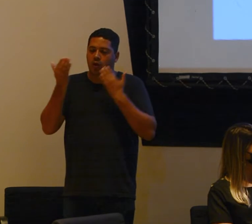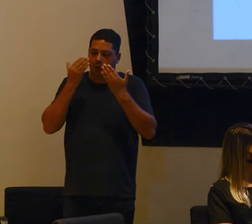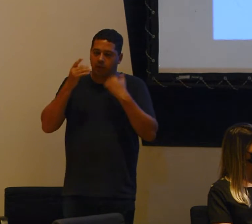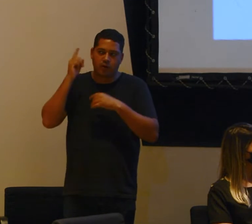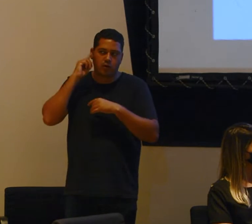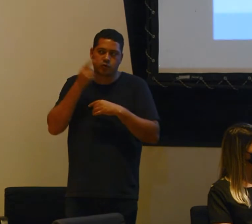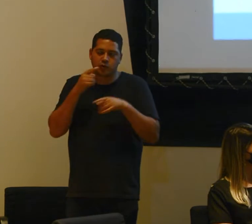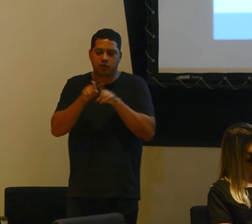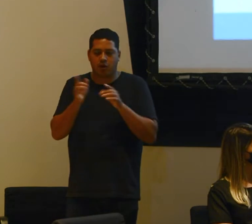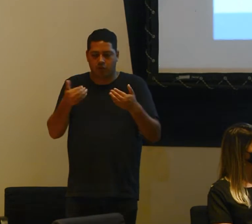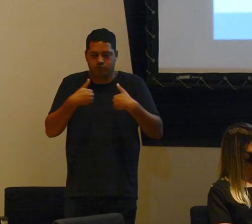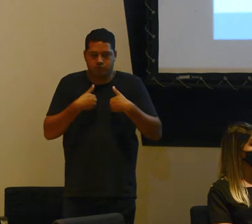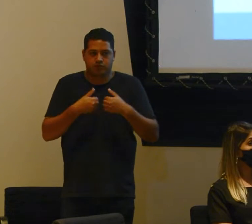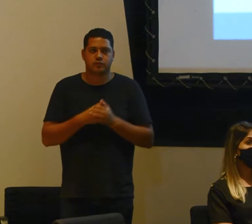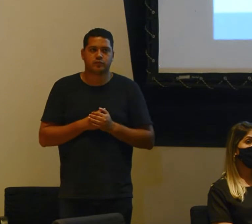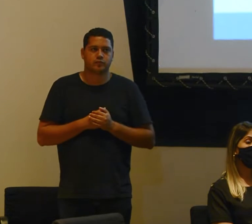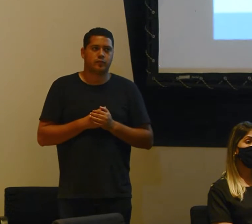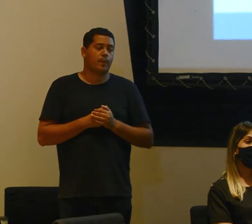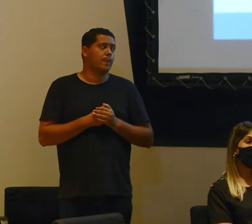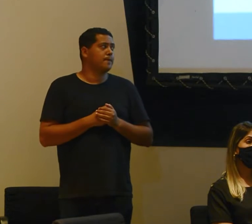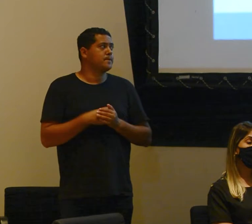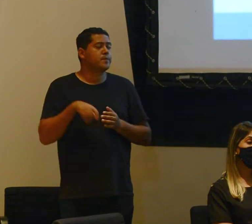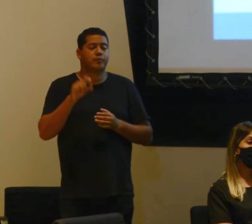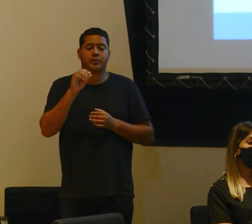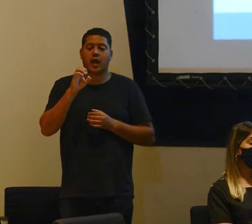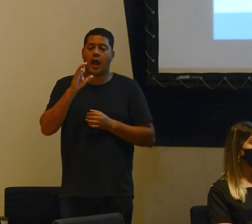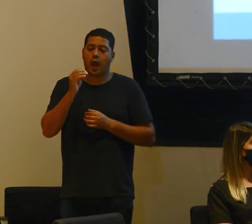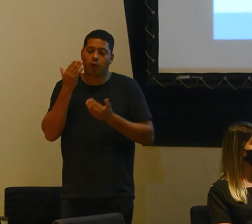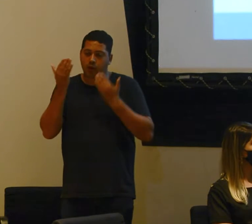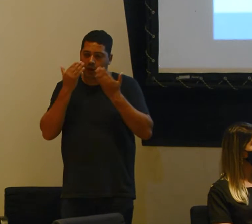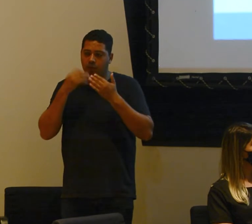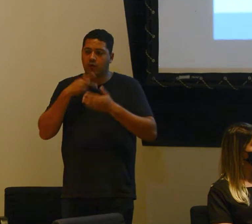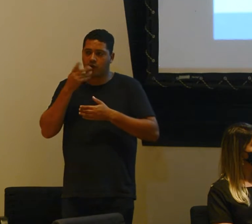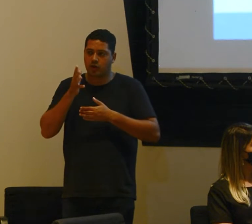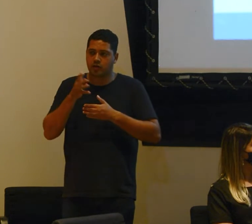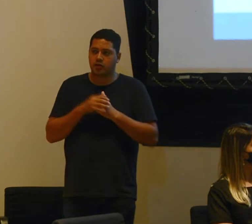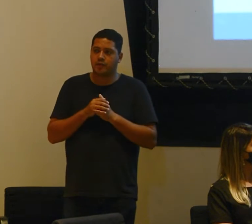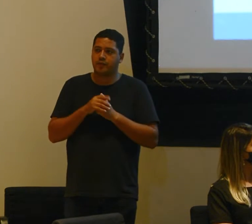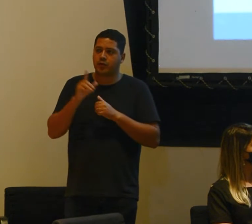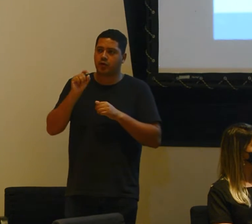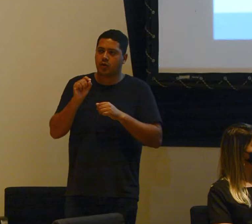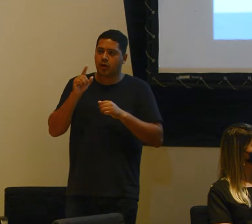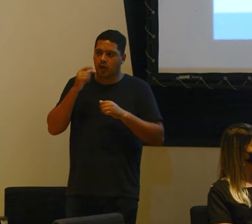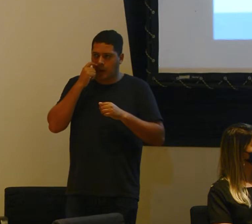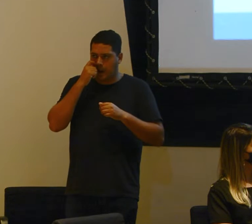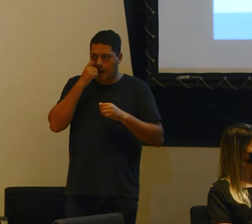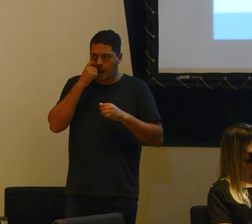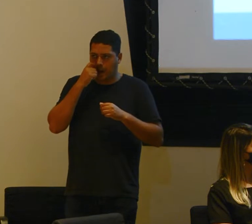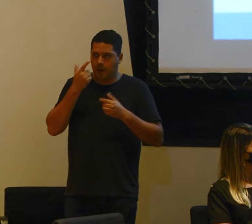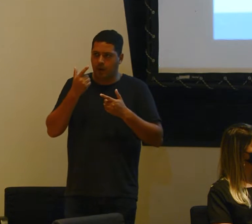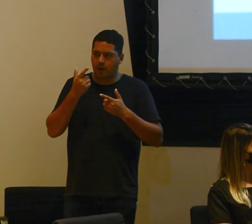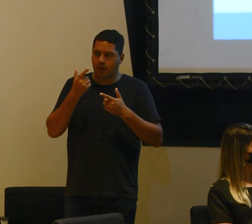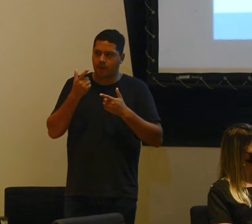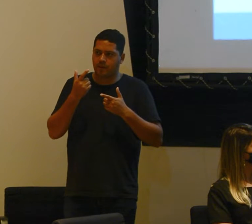e autismo. Bom, o que é a ecoterapia, como eu falei brevemente? É um método terapêutico. Esse método